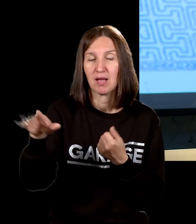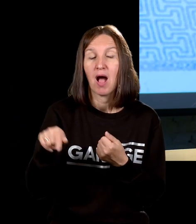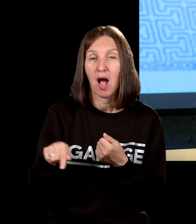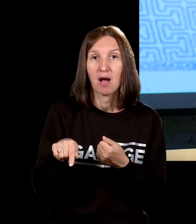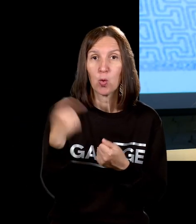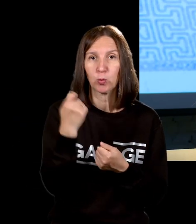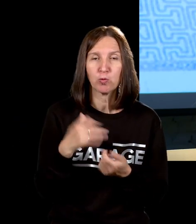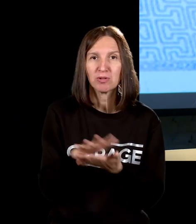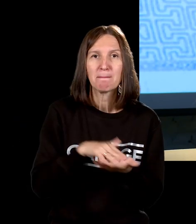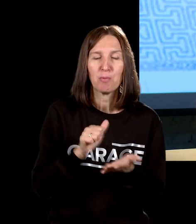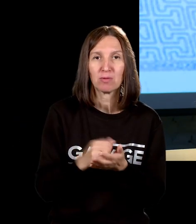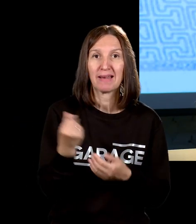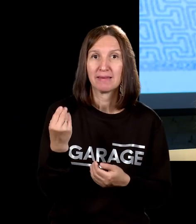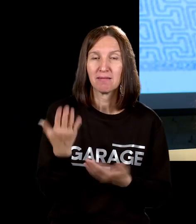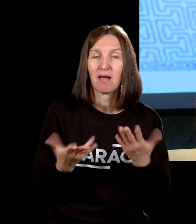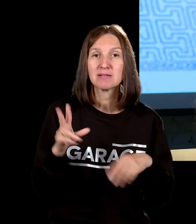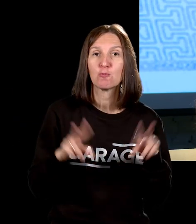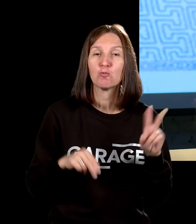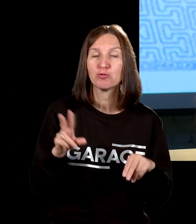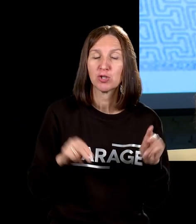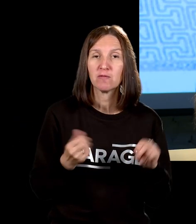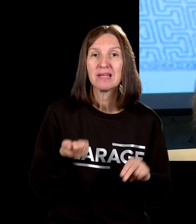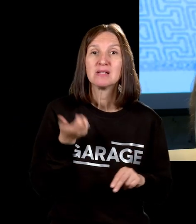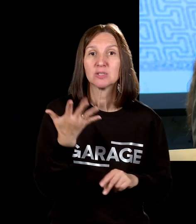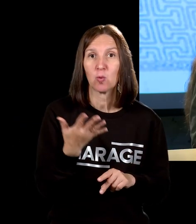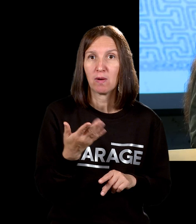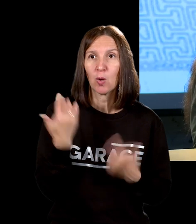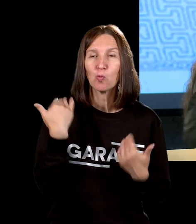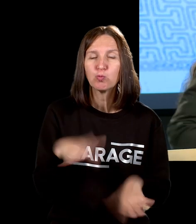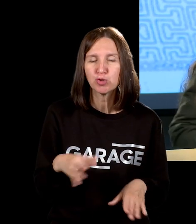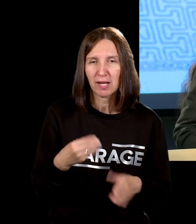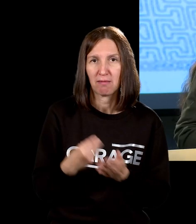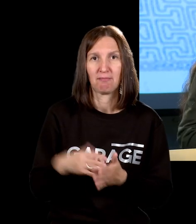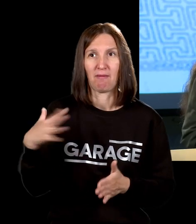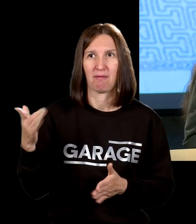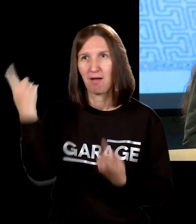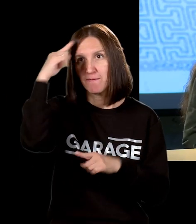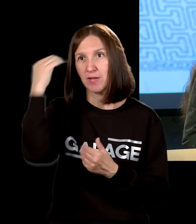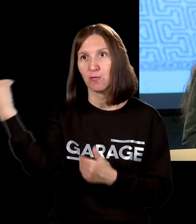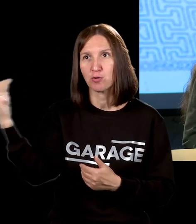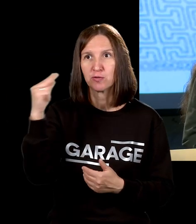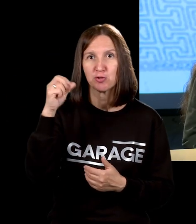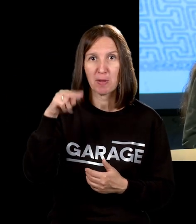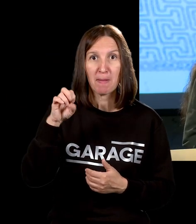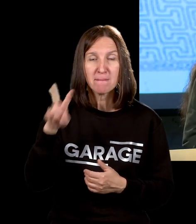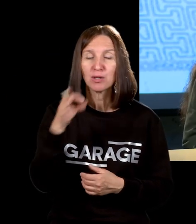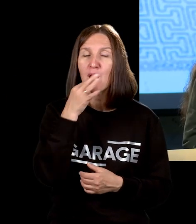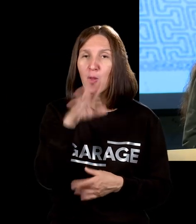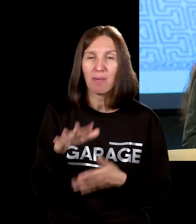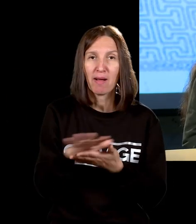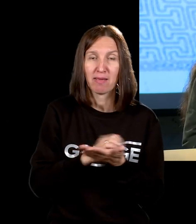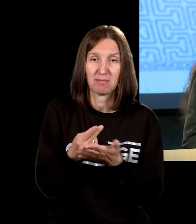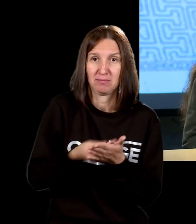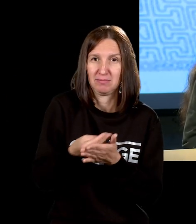100. Поэтому появляются художники, которые ведут себя абсолютно против законов арт-рынка. Они не берут